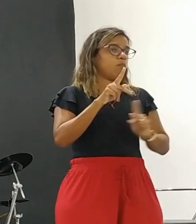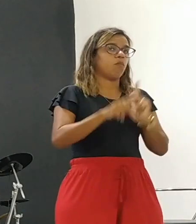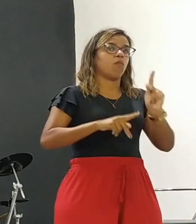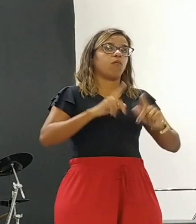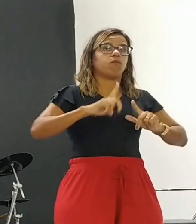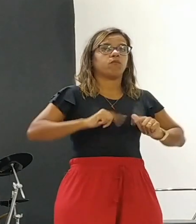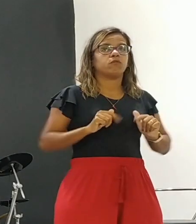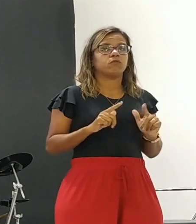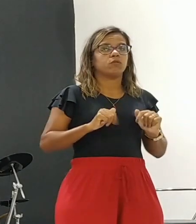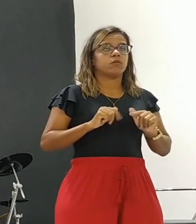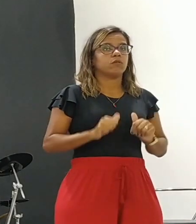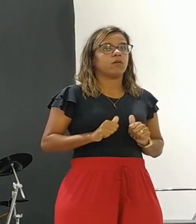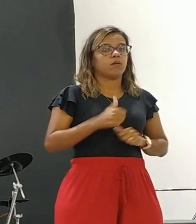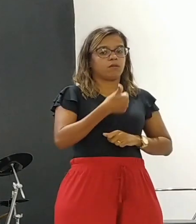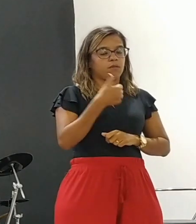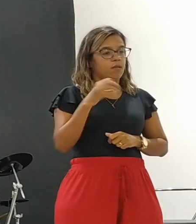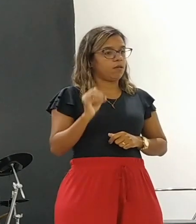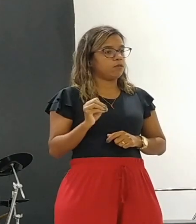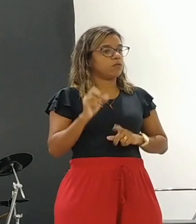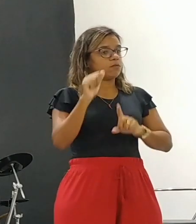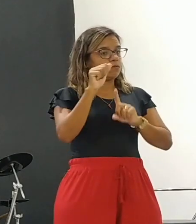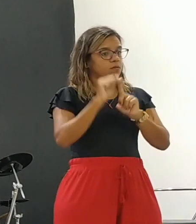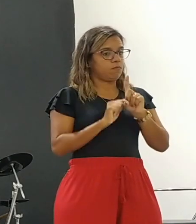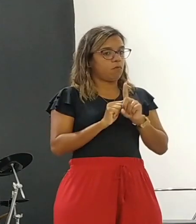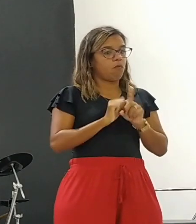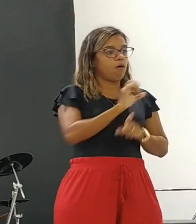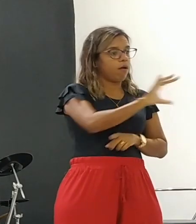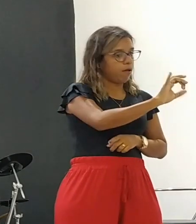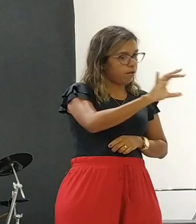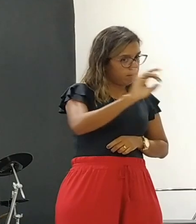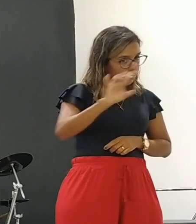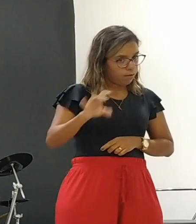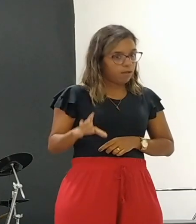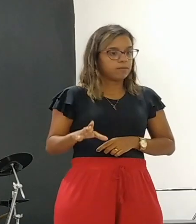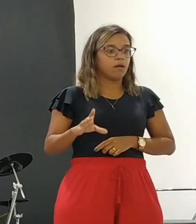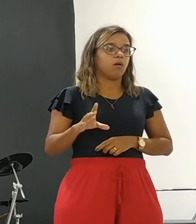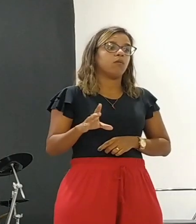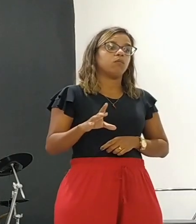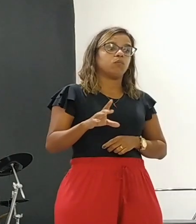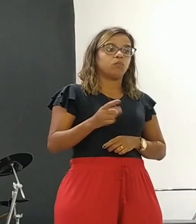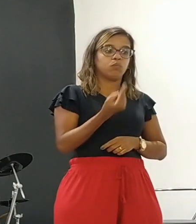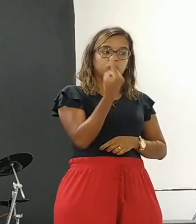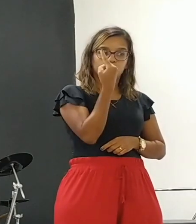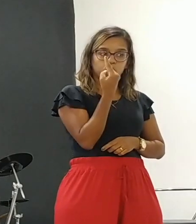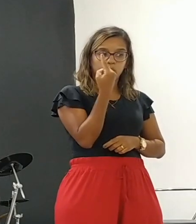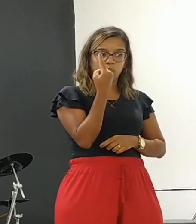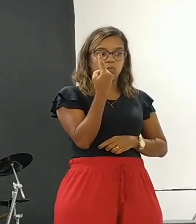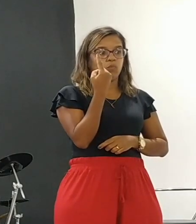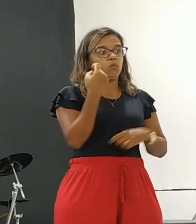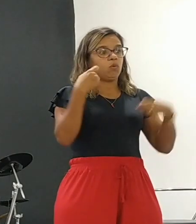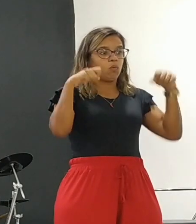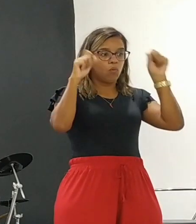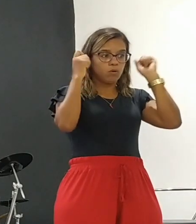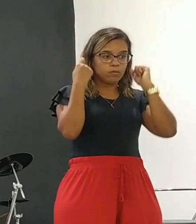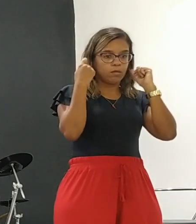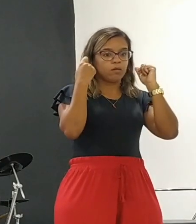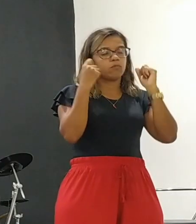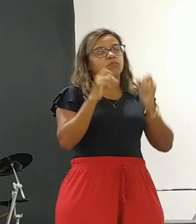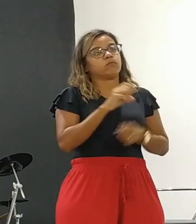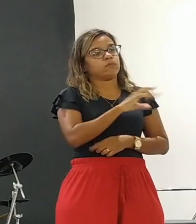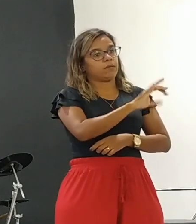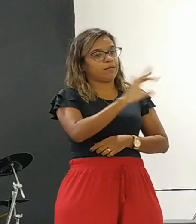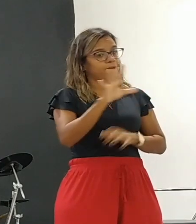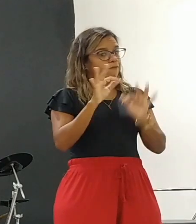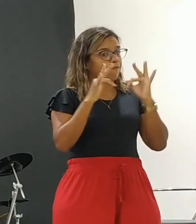dizendo: aos 10 desse mês, tome cada um para si um cordeiro, segundo